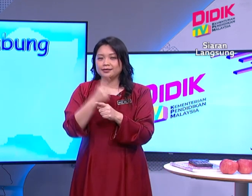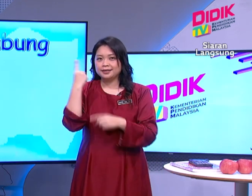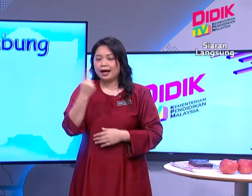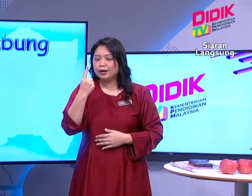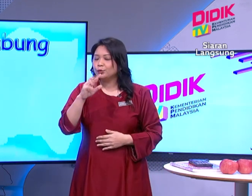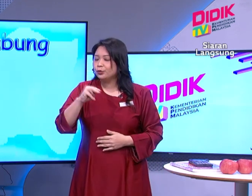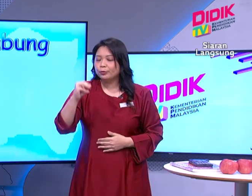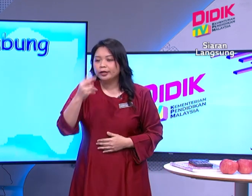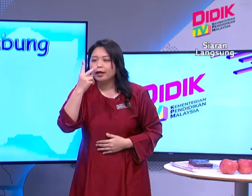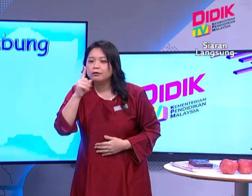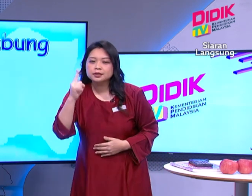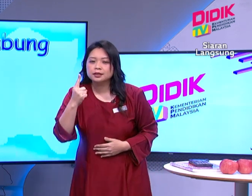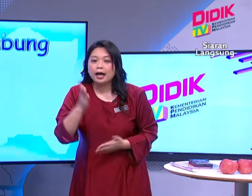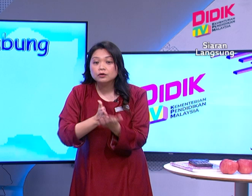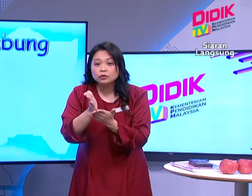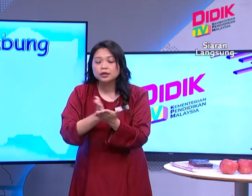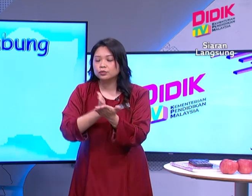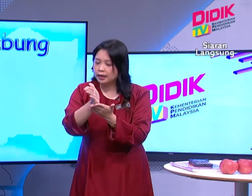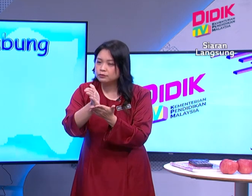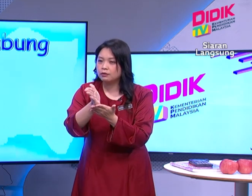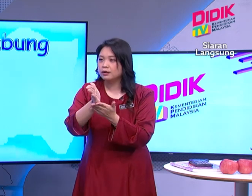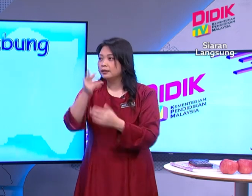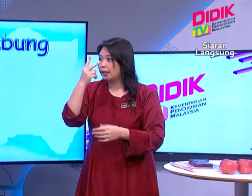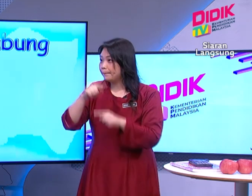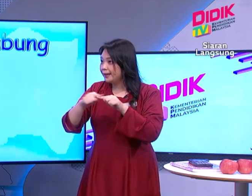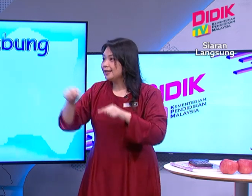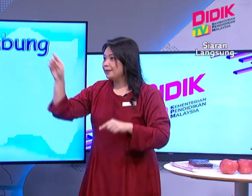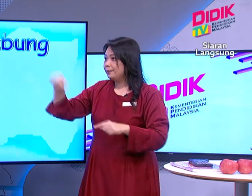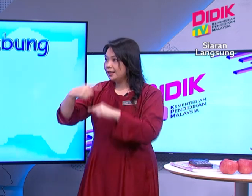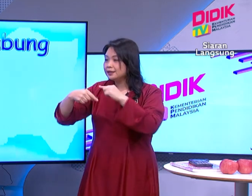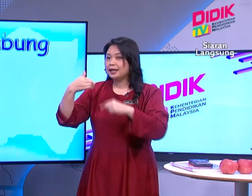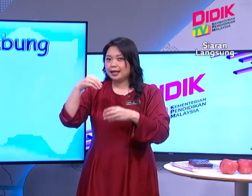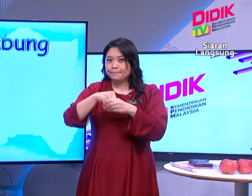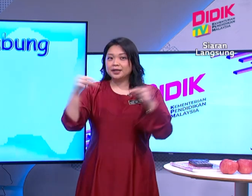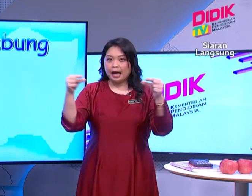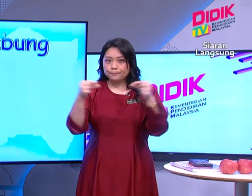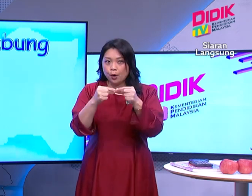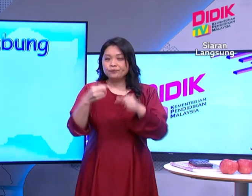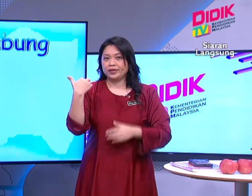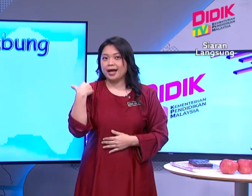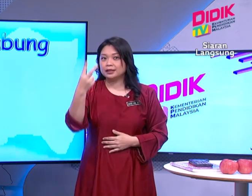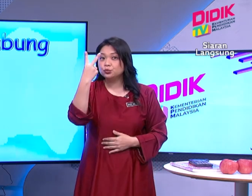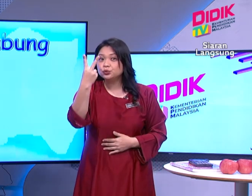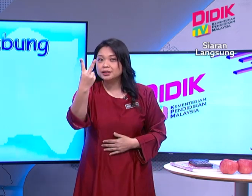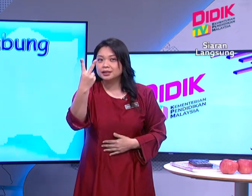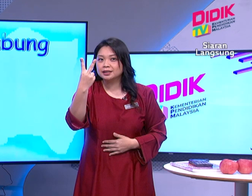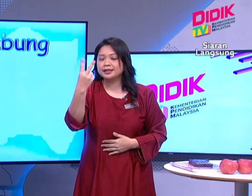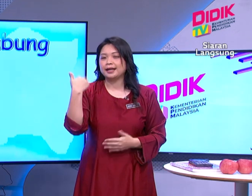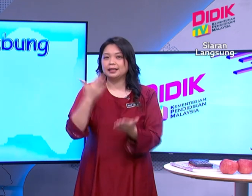selalu mulai Mickey Mouse aja langsung ditulis langsung tapi Bile dalam bergabung di ada duo di